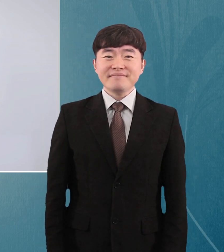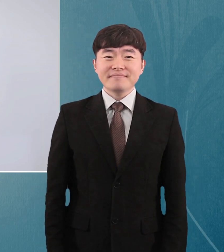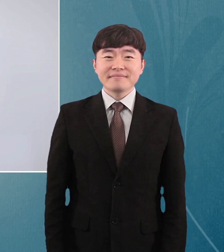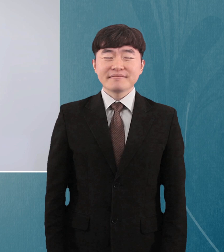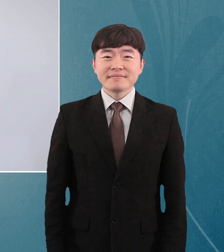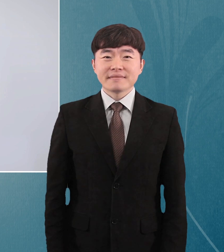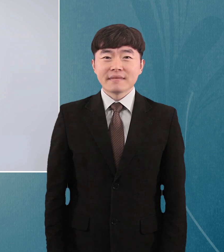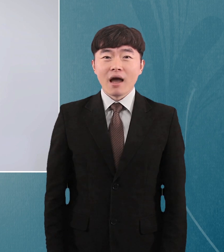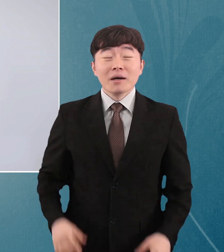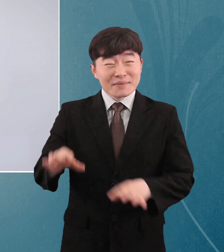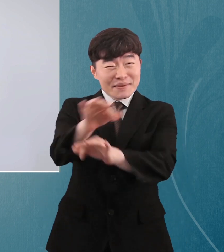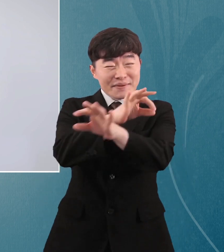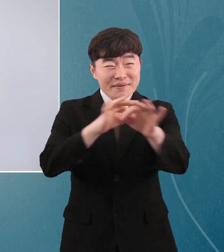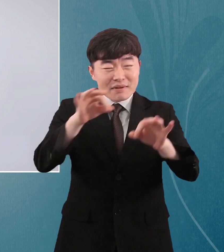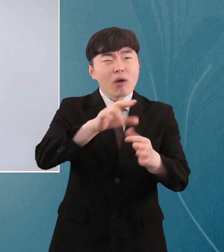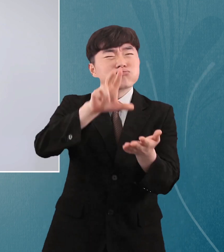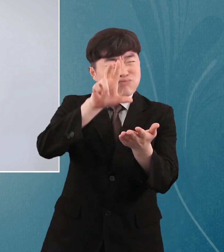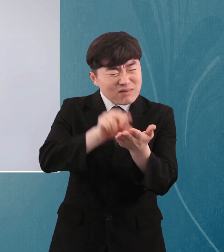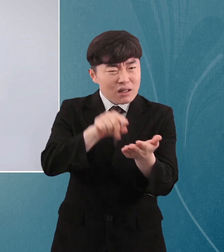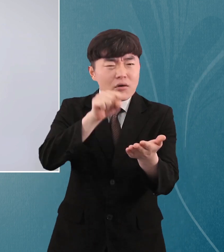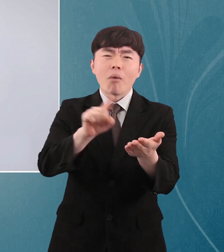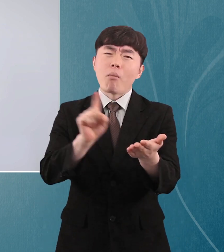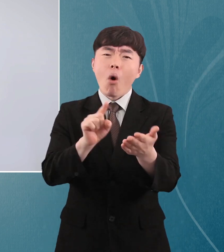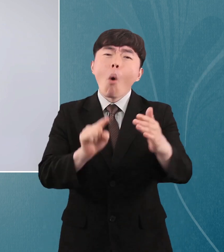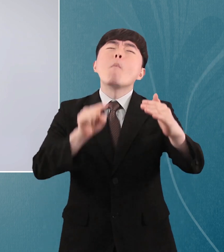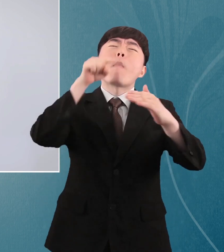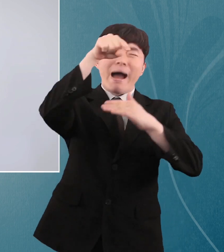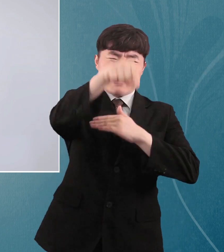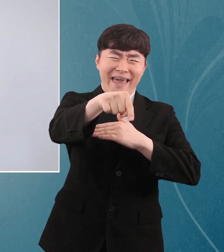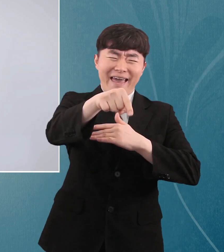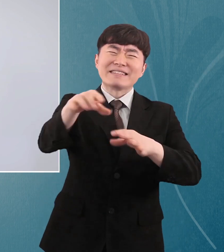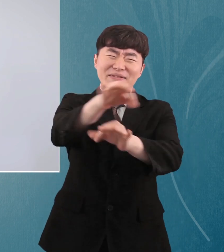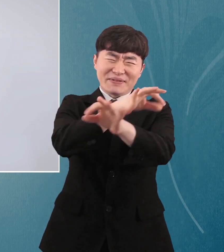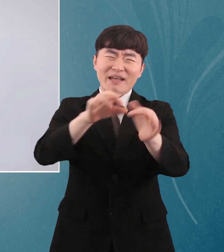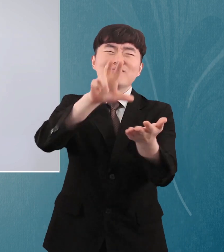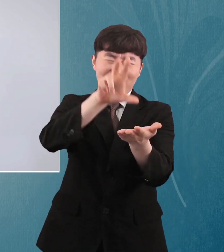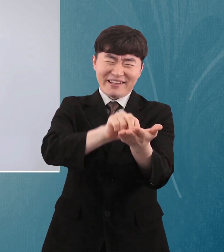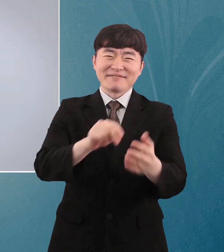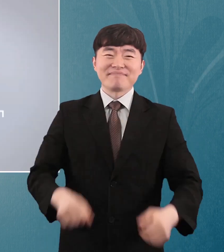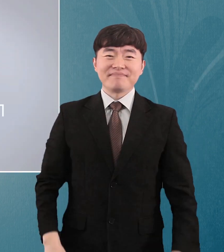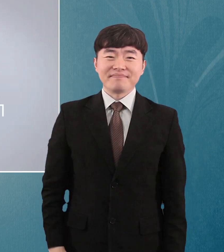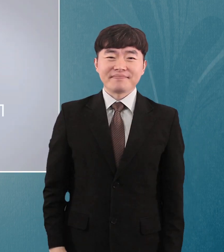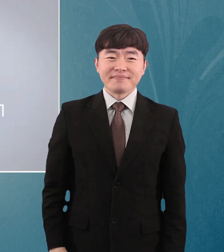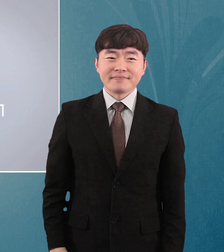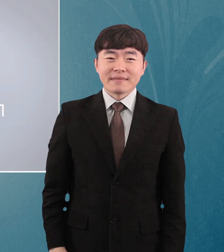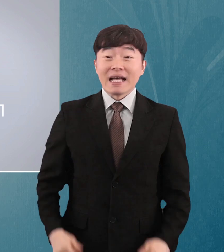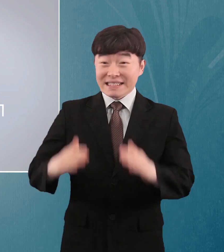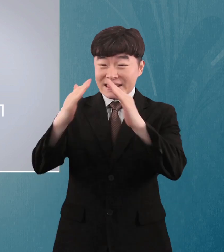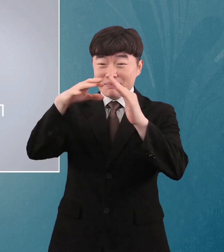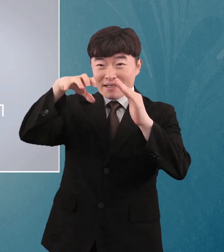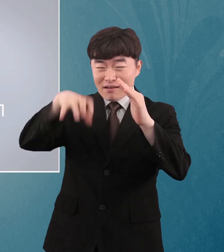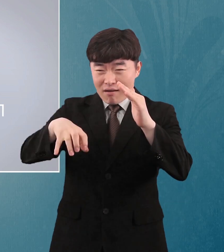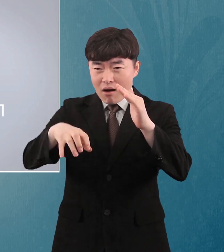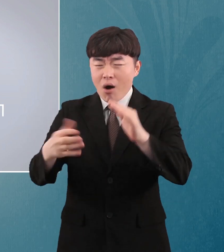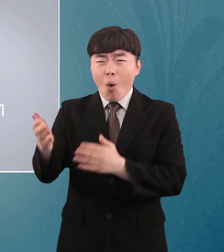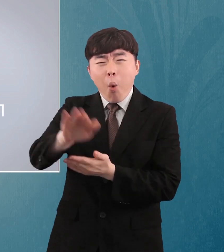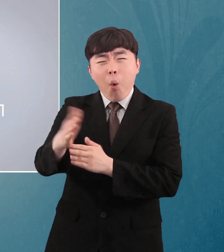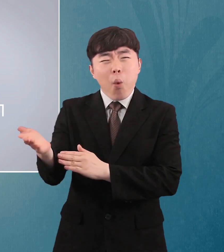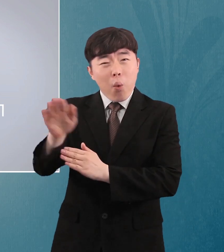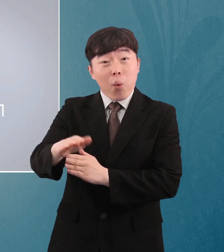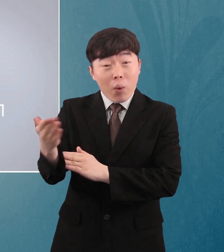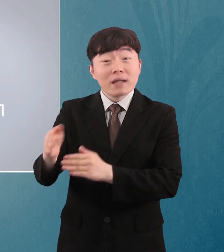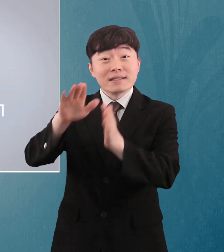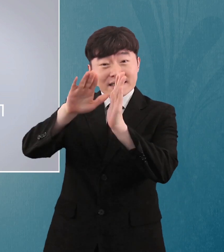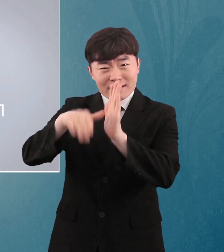우리가 일반적으로 이야기하는 미세먼지 문제는 실외 공기의 문제입니다. 다만 주방에서 고등어나 고기를